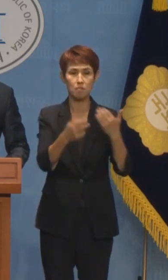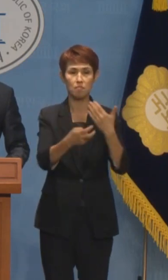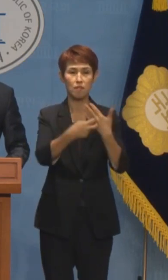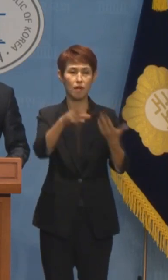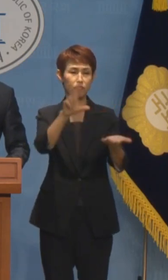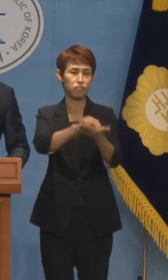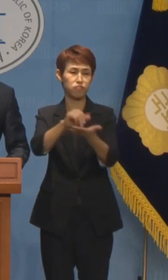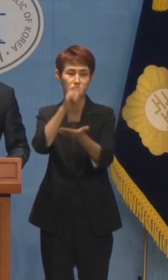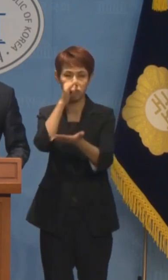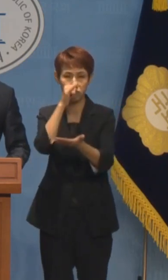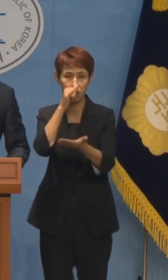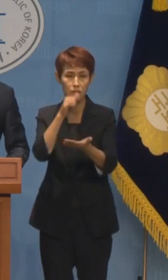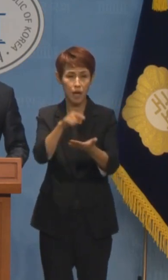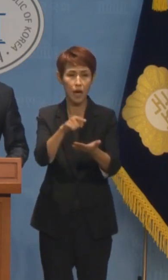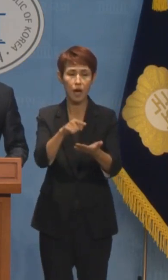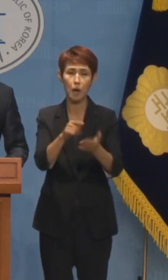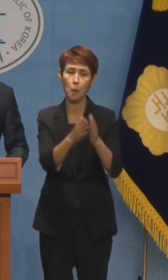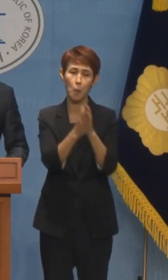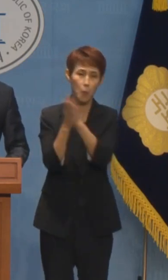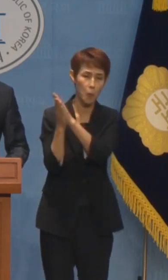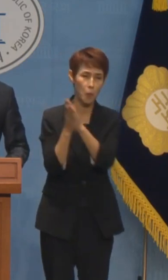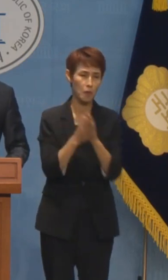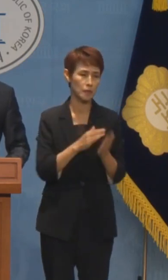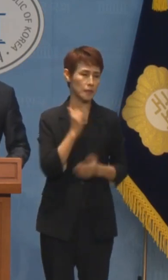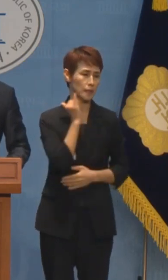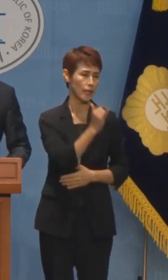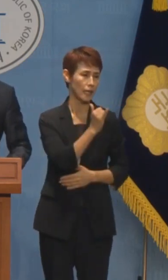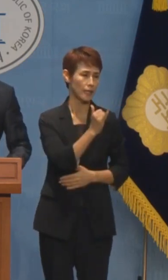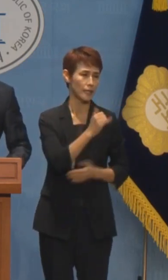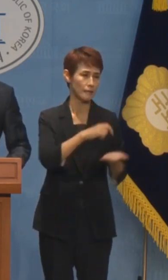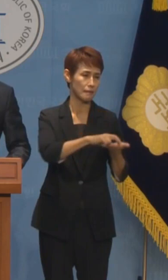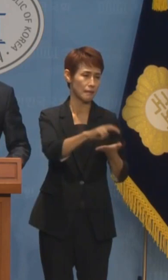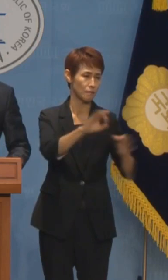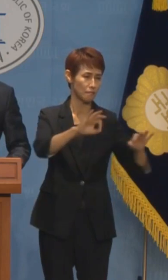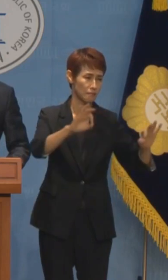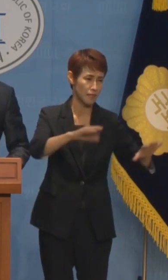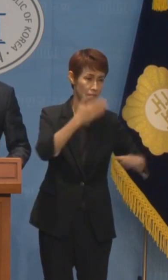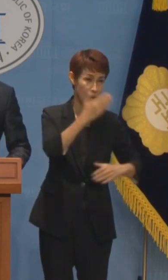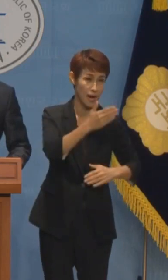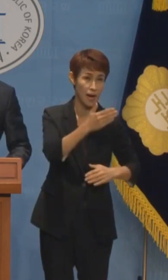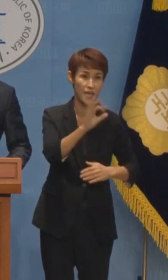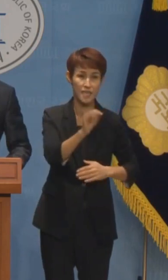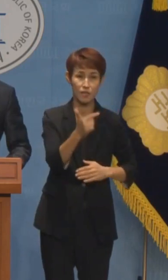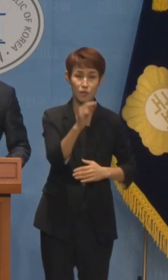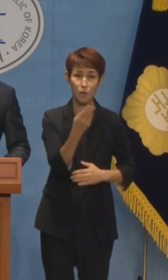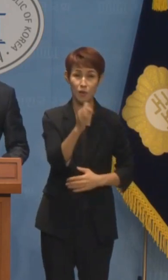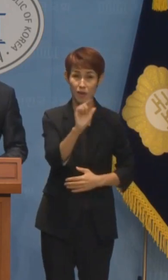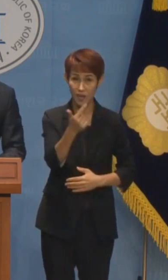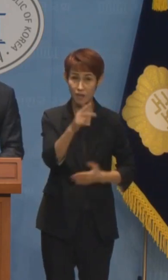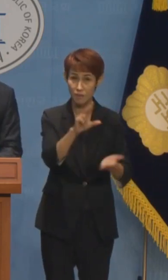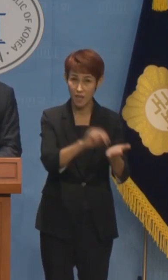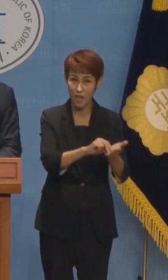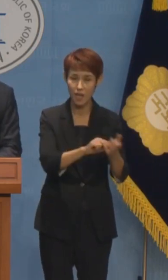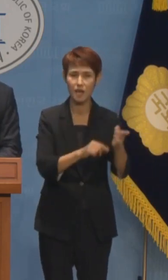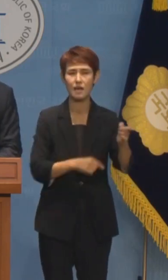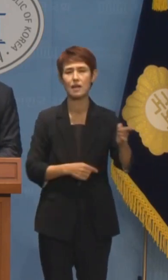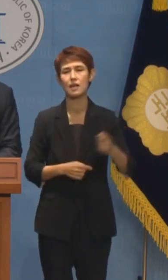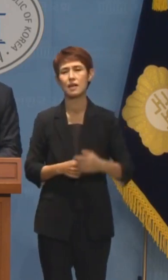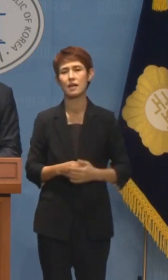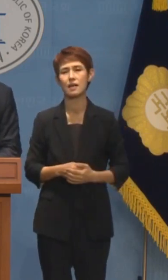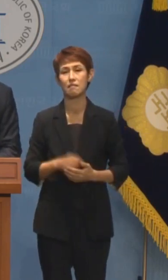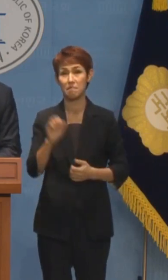문자까지 터진 상황임을 주목하지 않을 수 없습니다 분명히 강조하지만 여야 의정 협의체를 통한